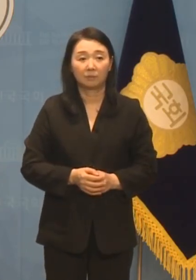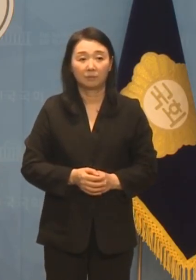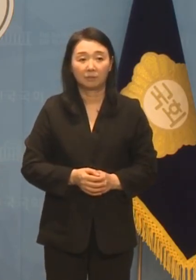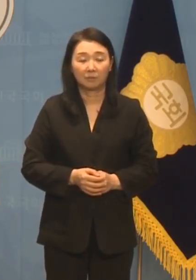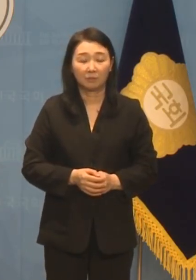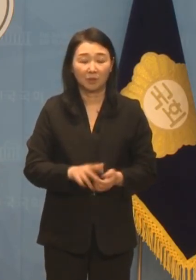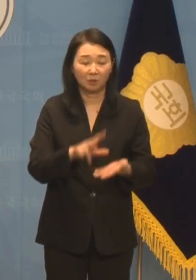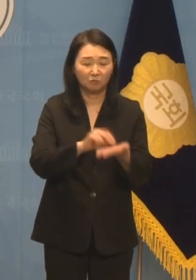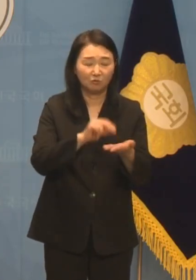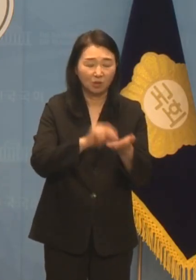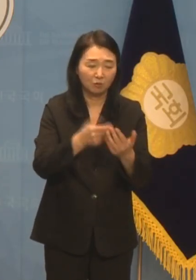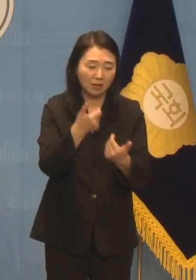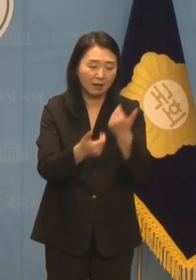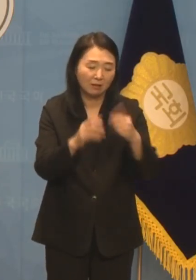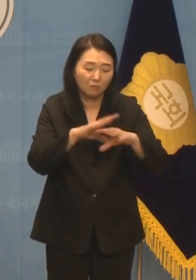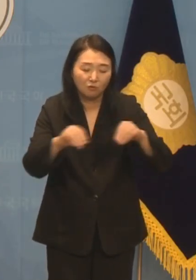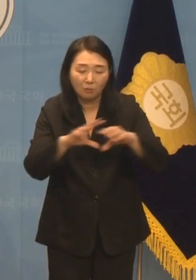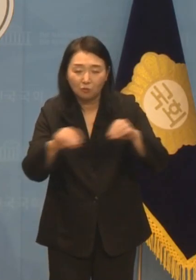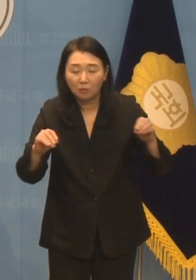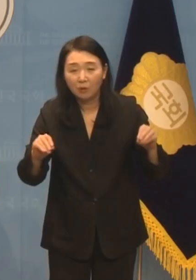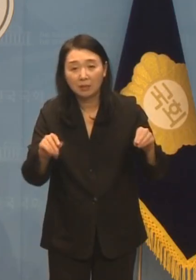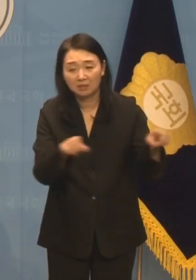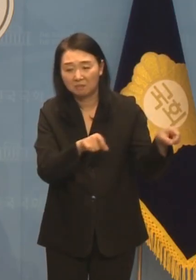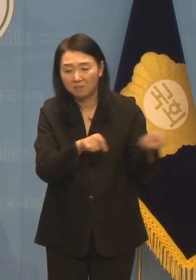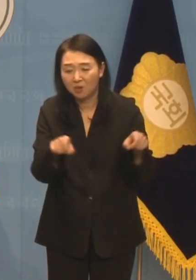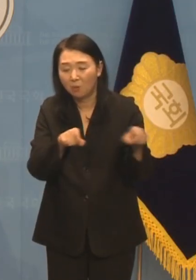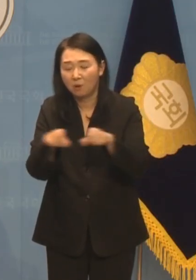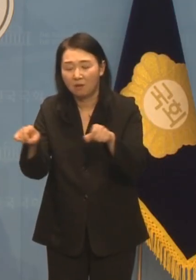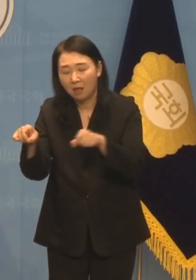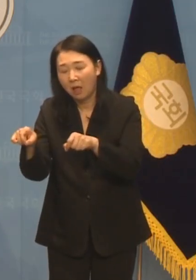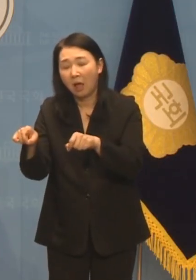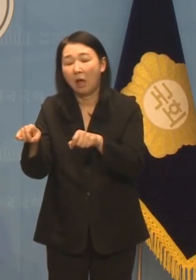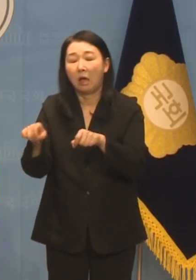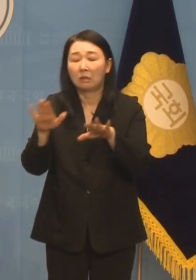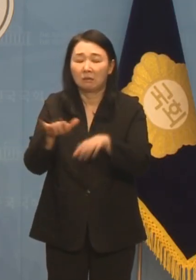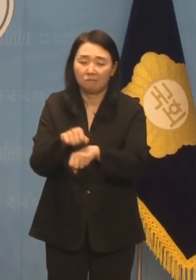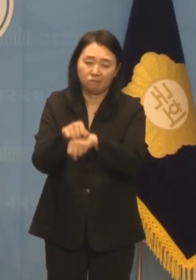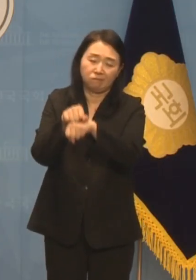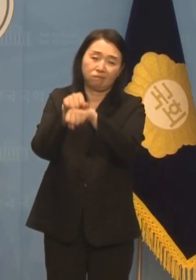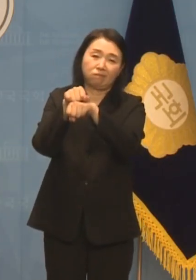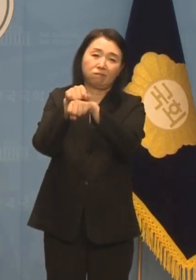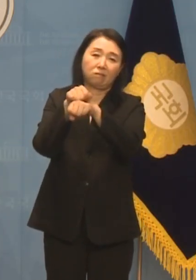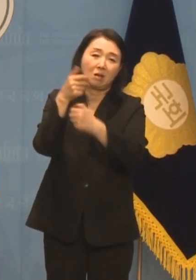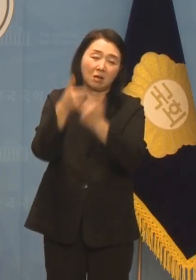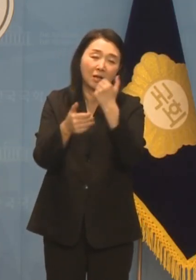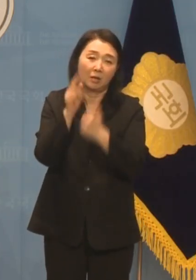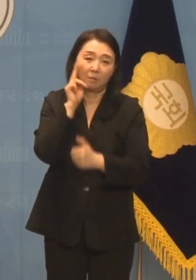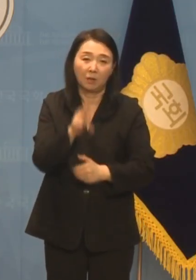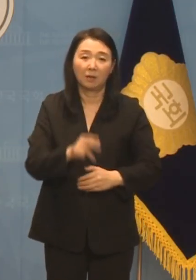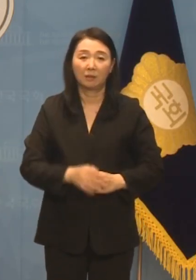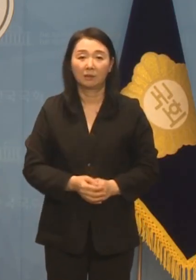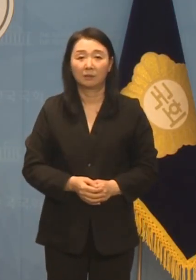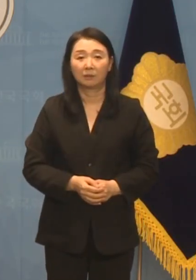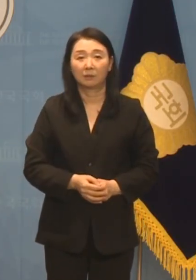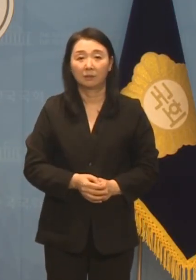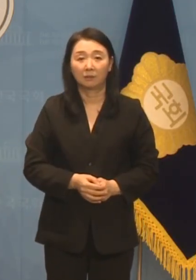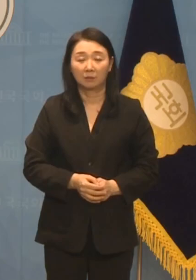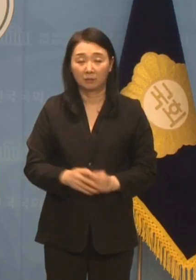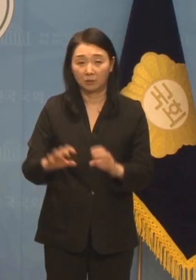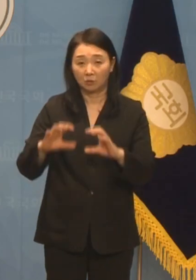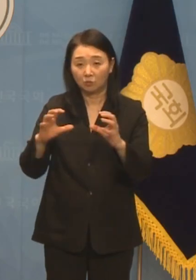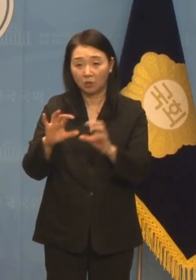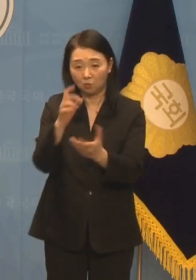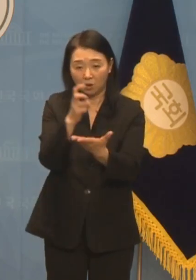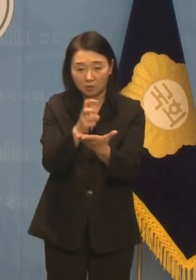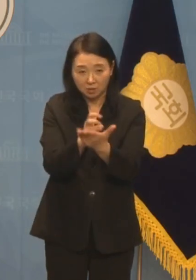할 앙금과 숙제는 미룰 수 있는 데까지 미루어 산더미처럼 쌓였습니다. 국가는 원칙 위에